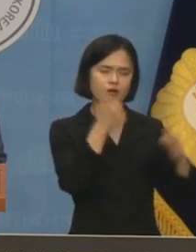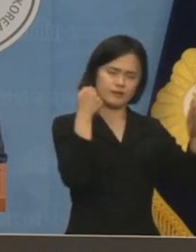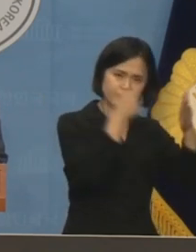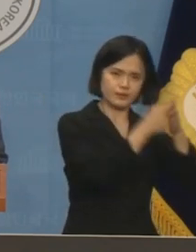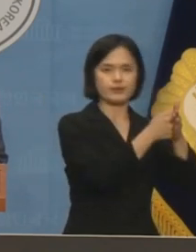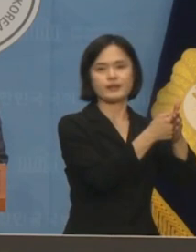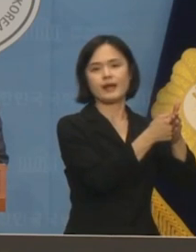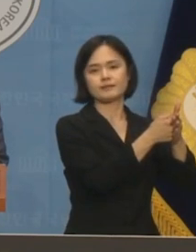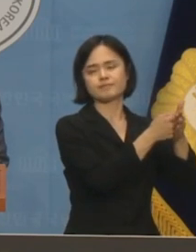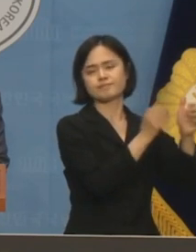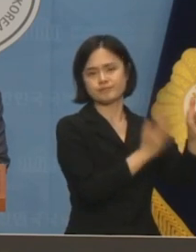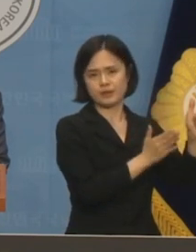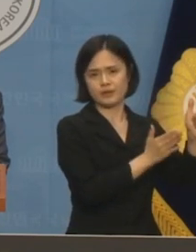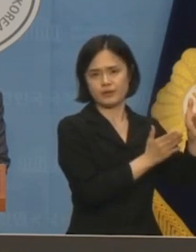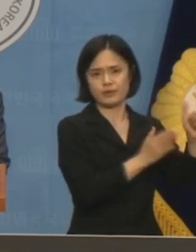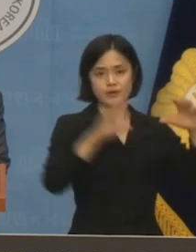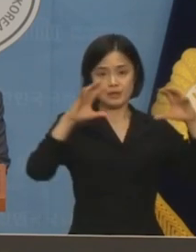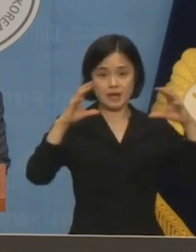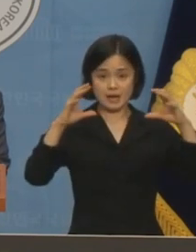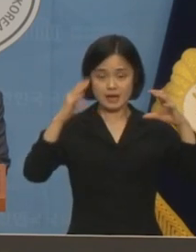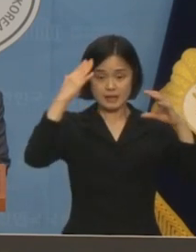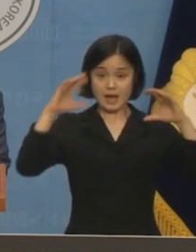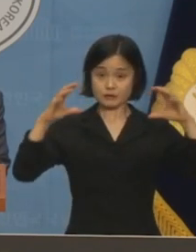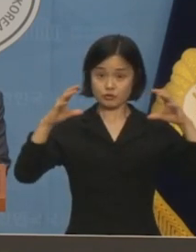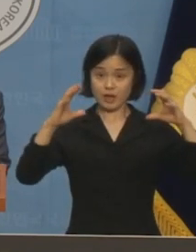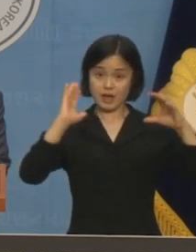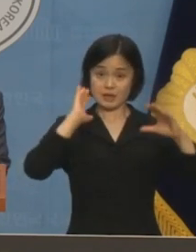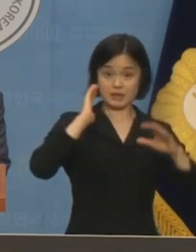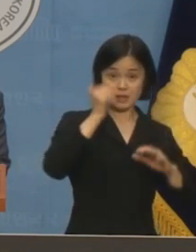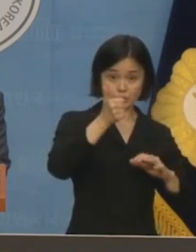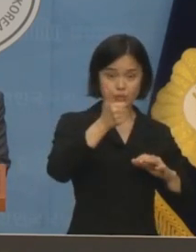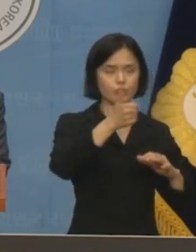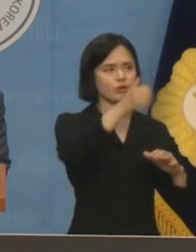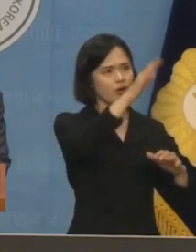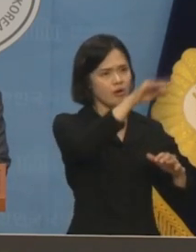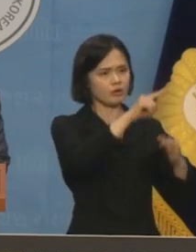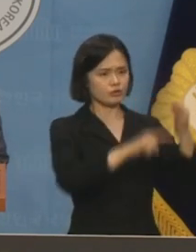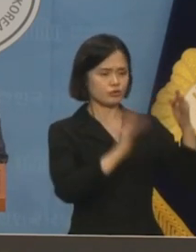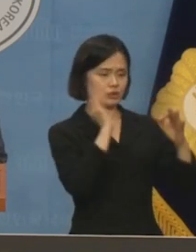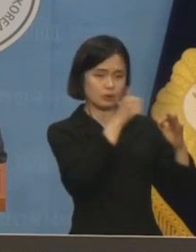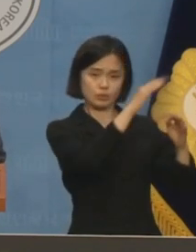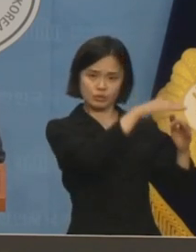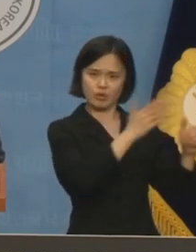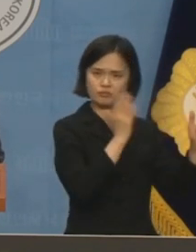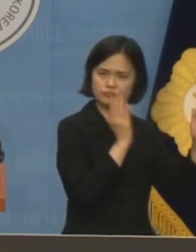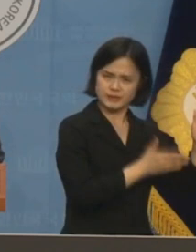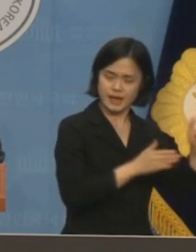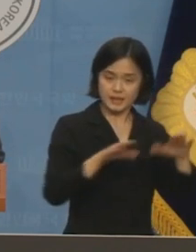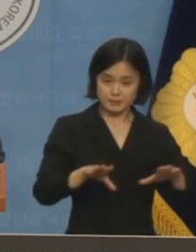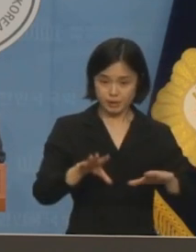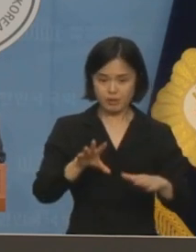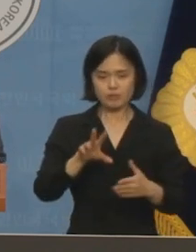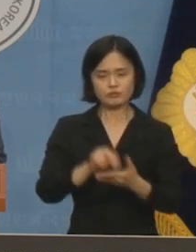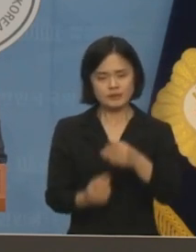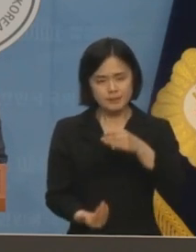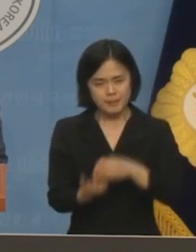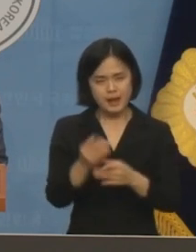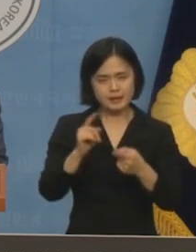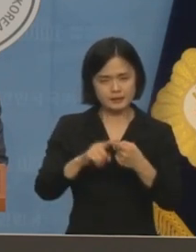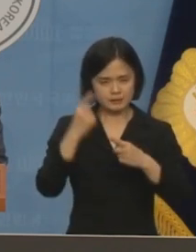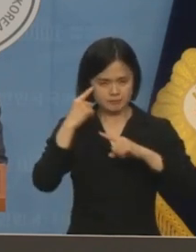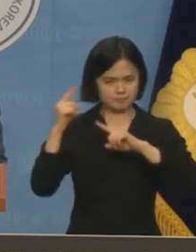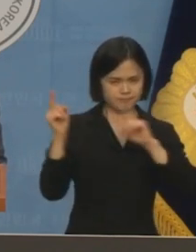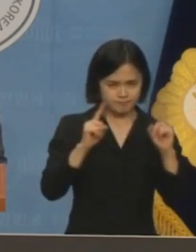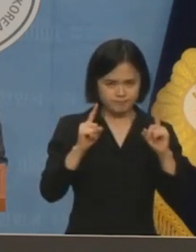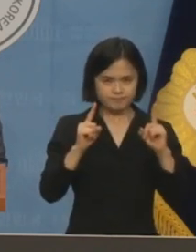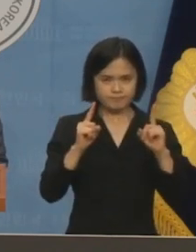대한민국의 국군 통수권자인 윤 대통령에게 거듭 이번 사태의 엄중함을 인식하길 촉구하며